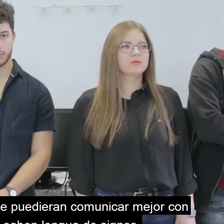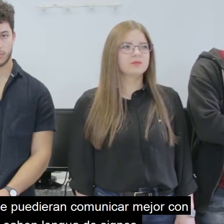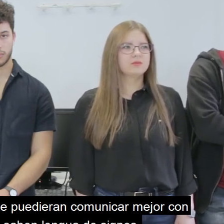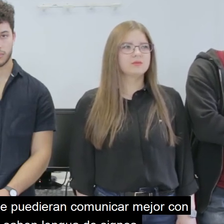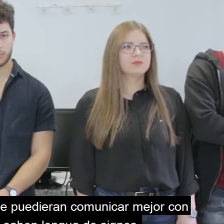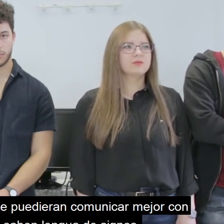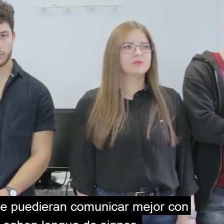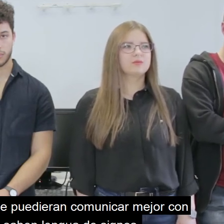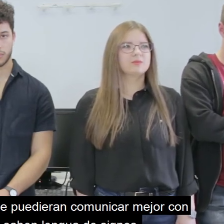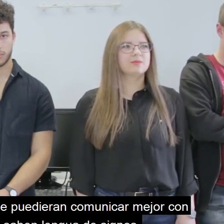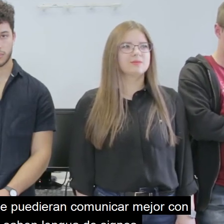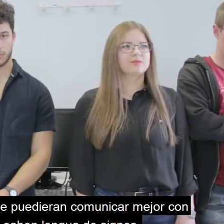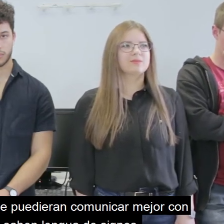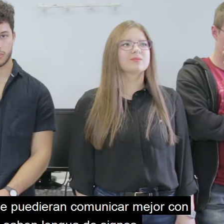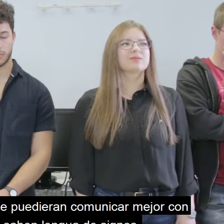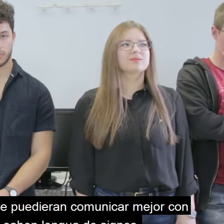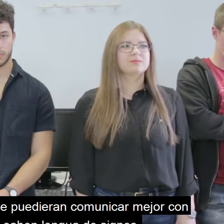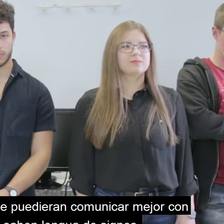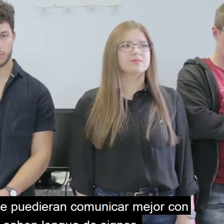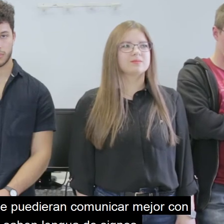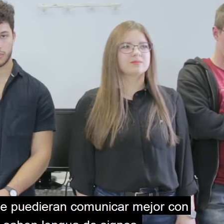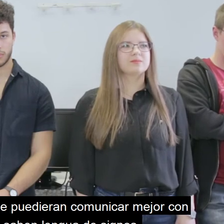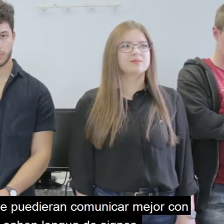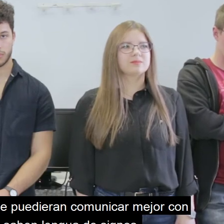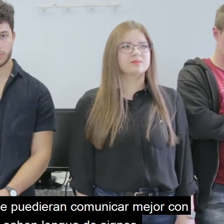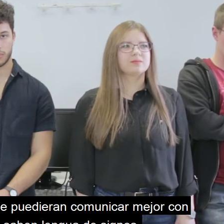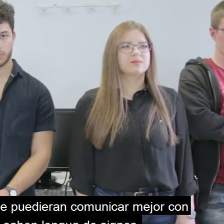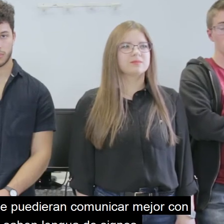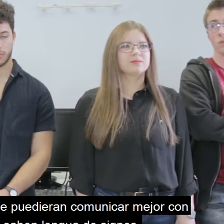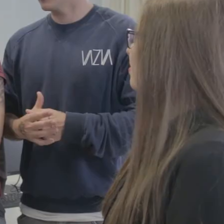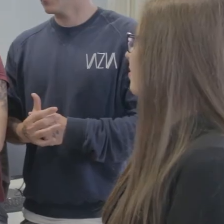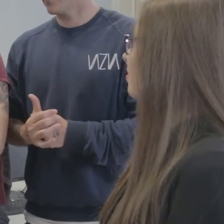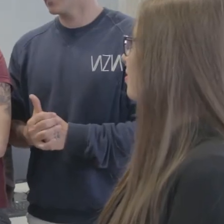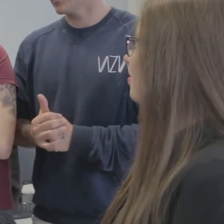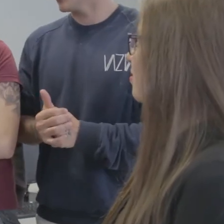oyentes que no saben lengua de signos.